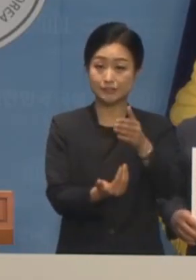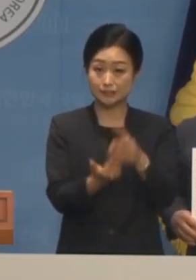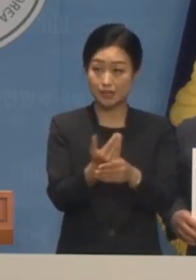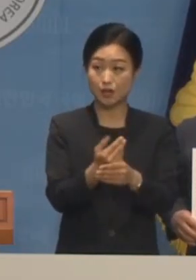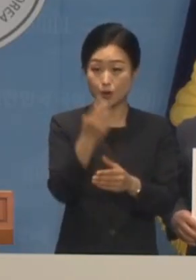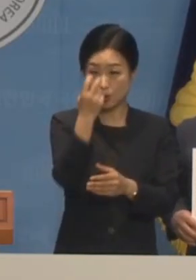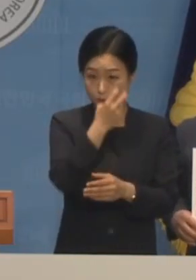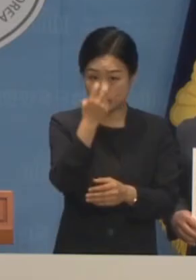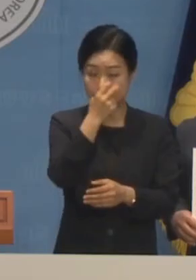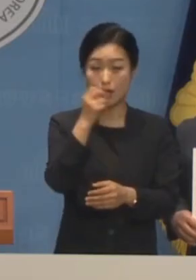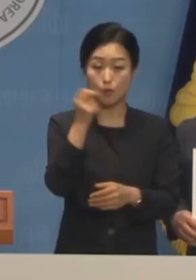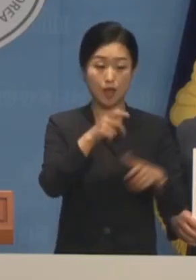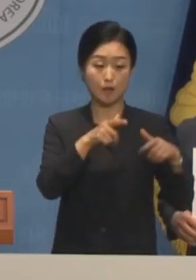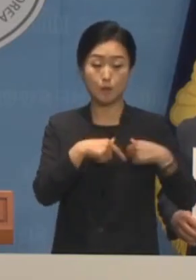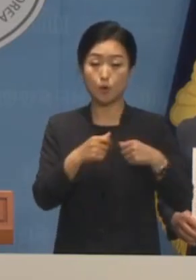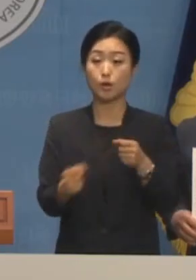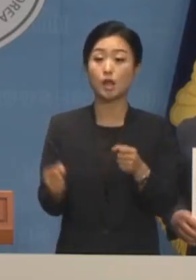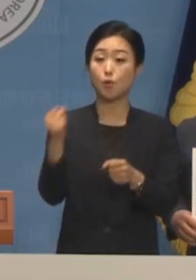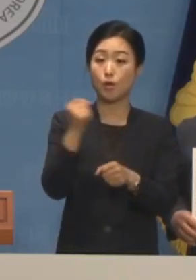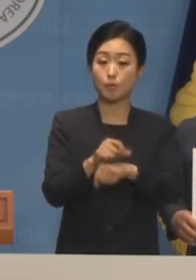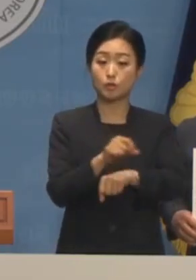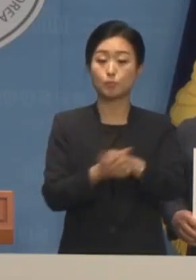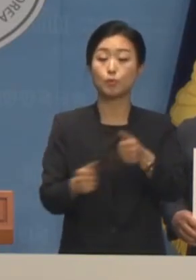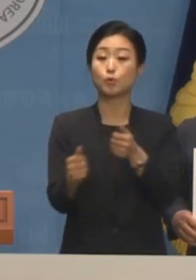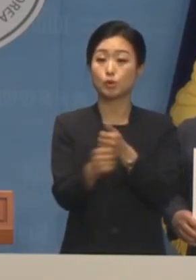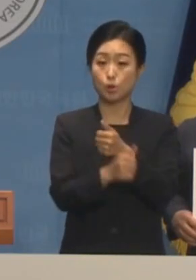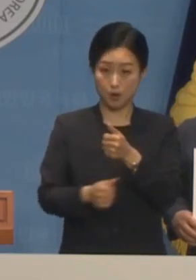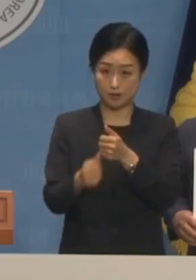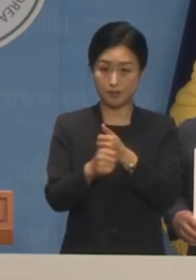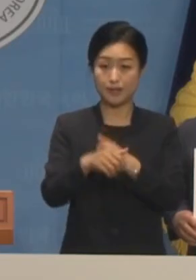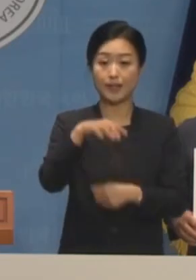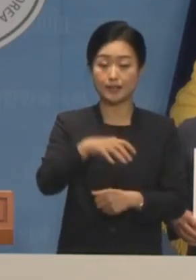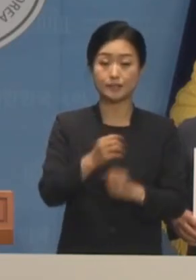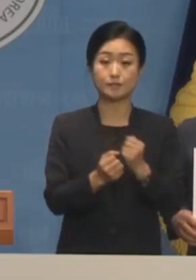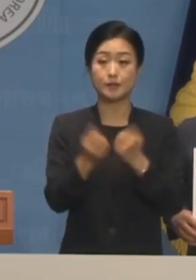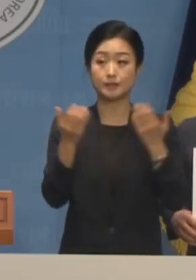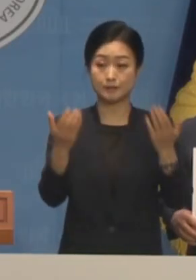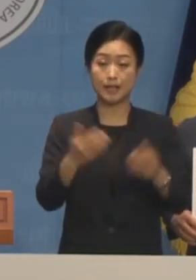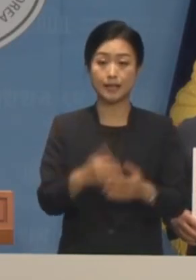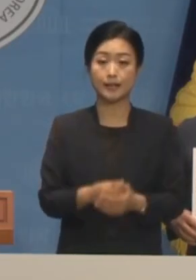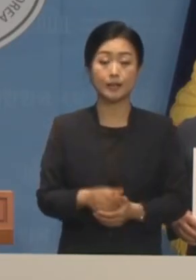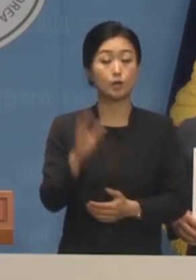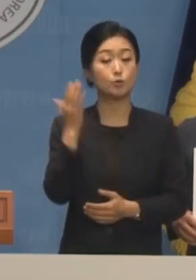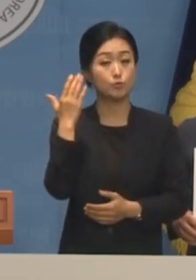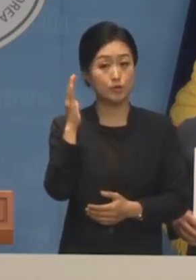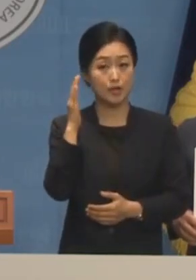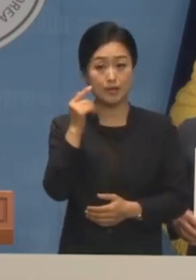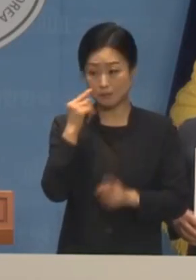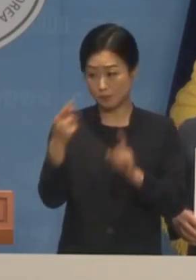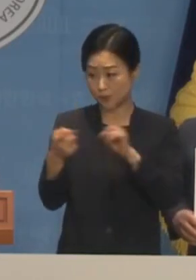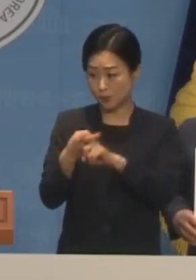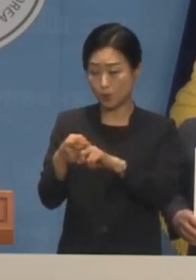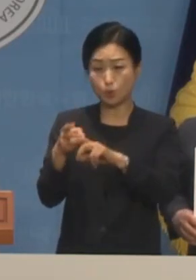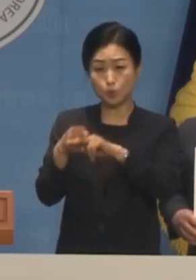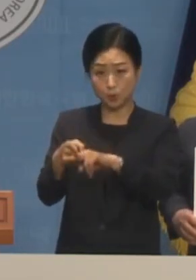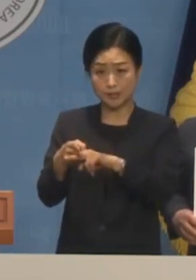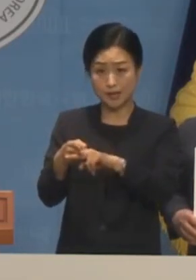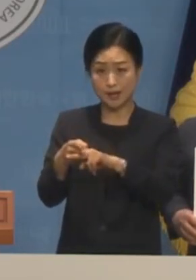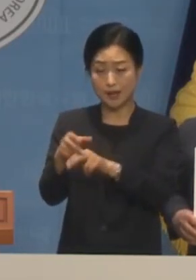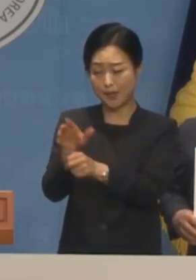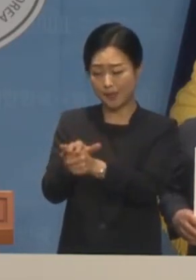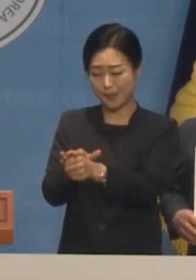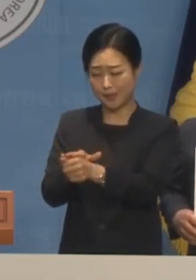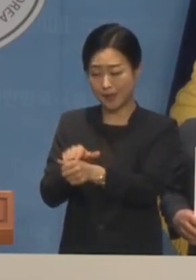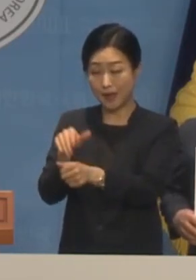규명과 명예 회복을 위한 특별 위원회입니다 최근 친일 독재를 미화하는